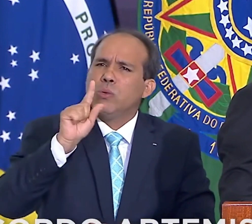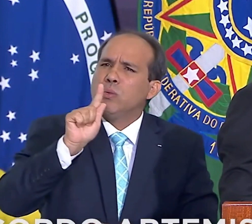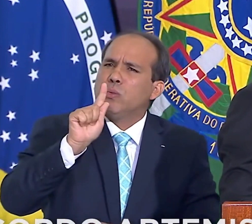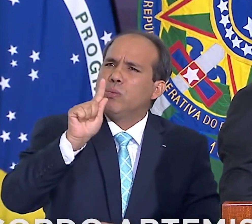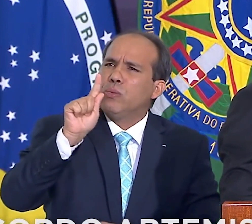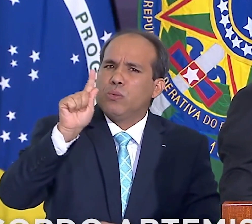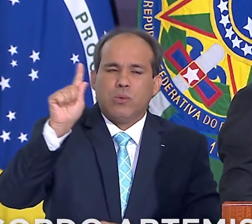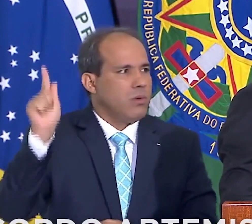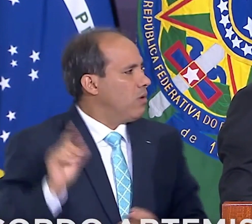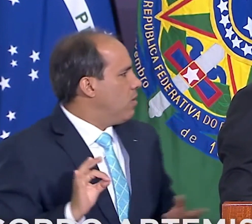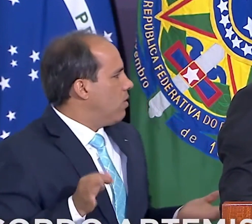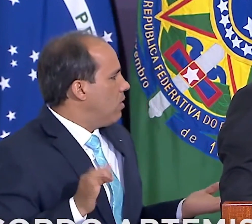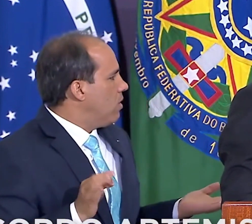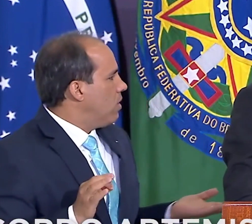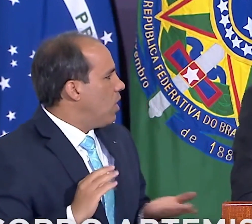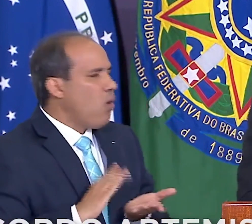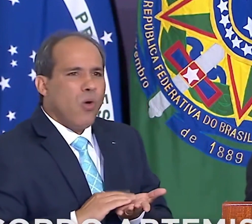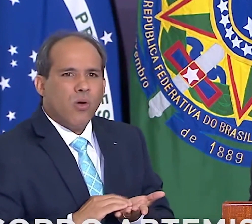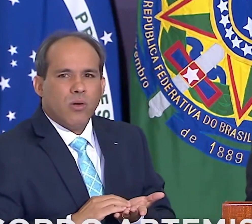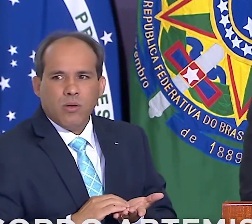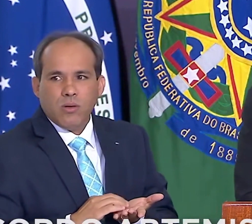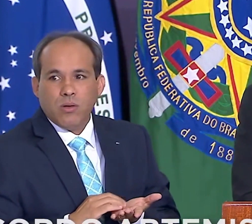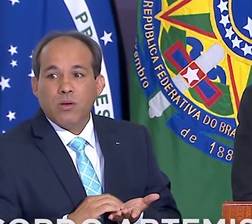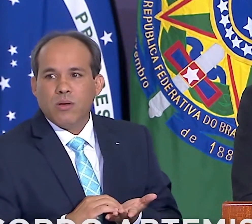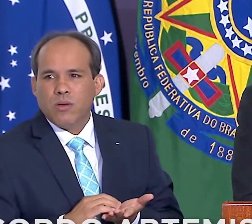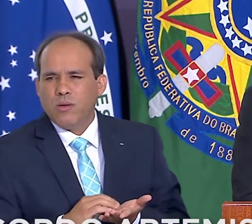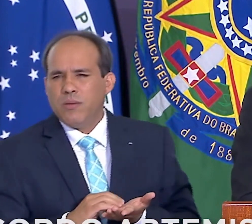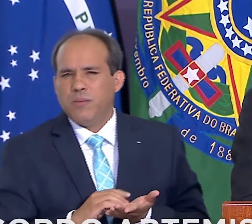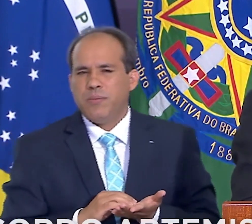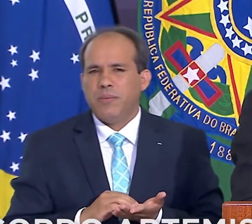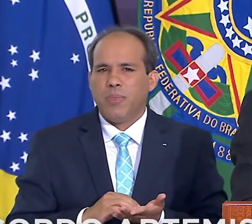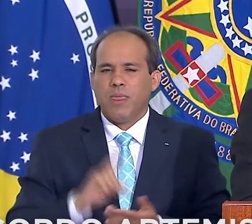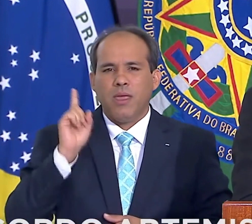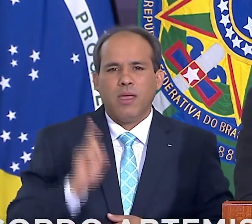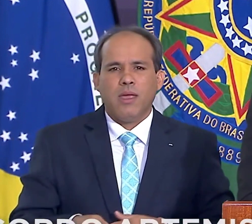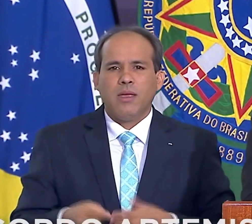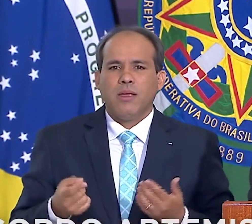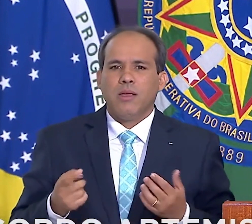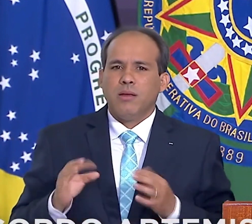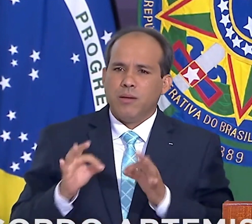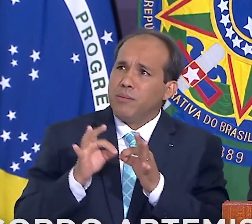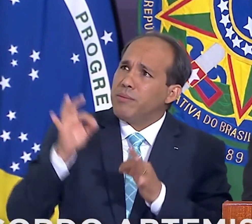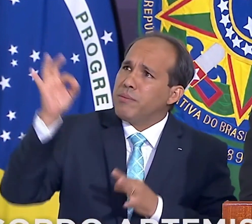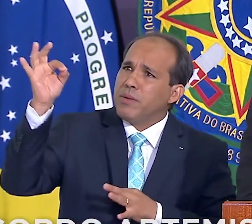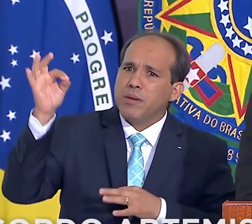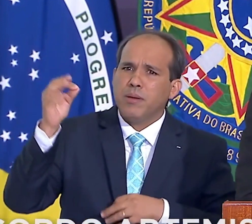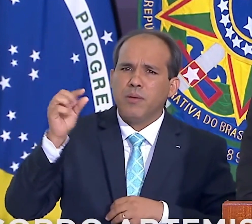um cenhavo, é isso mesmo, Marcos Pontes? Mas faz as contas rapidinho aí. Então, é um pequeno espaço, uma pequena